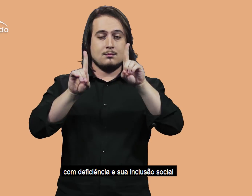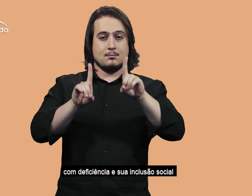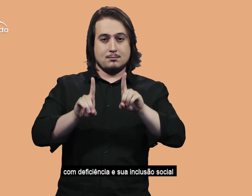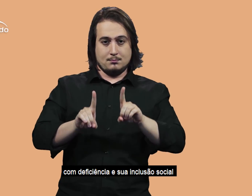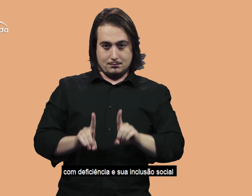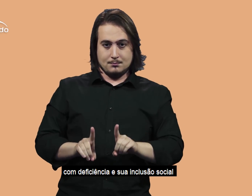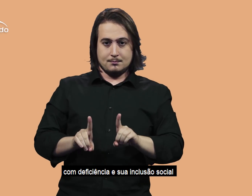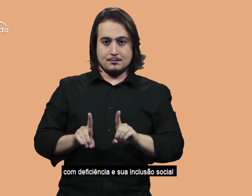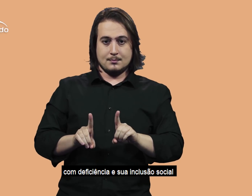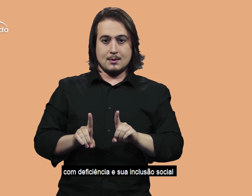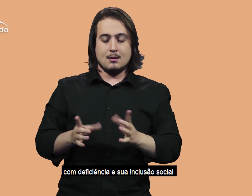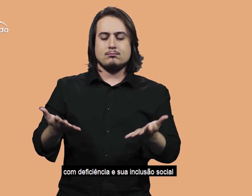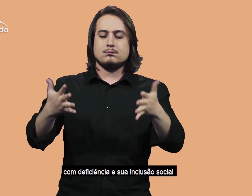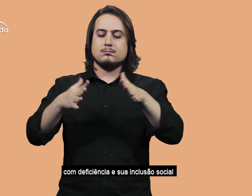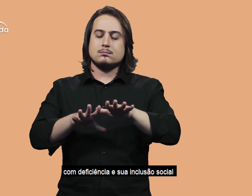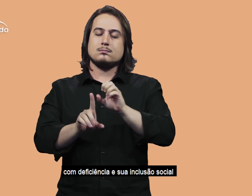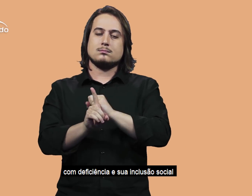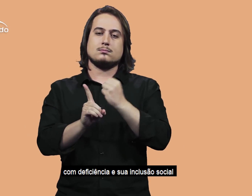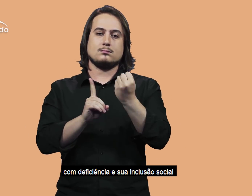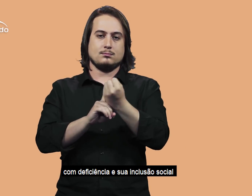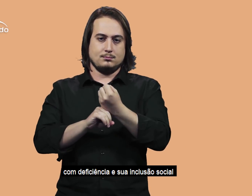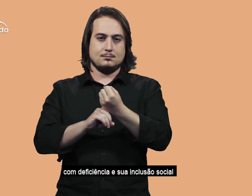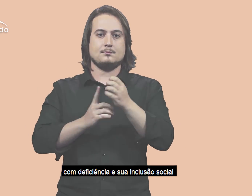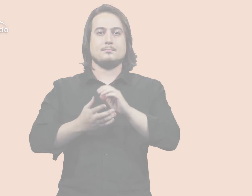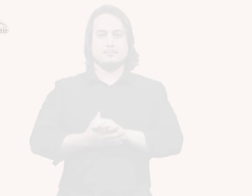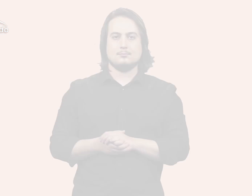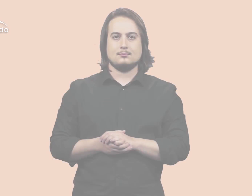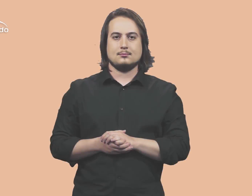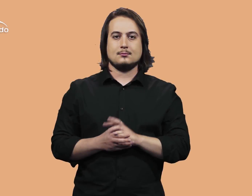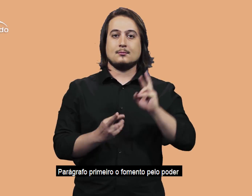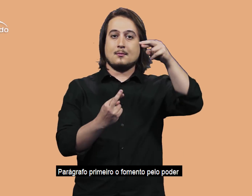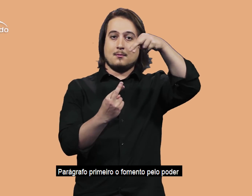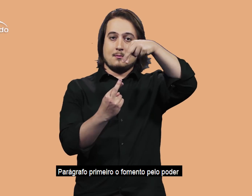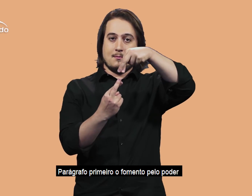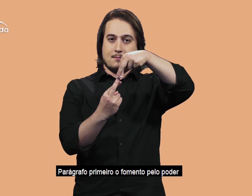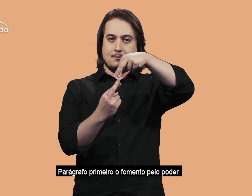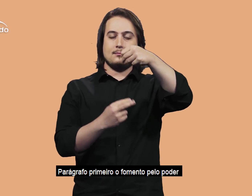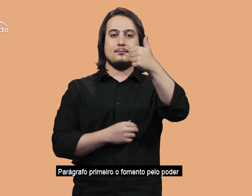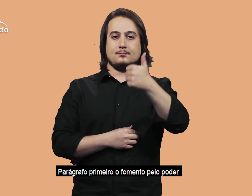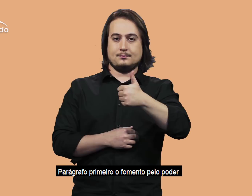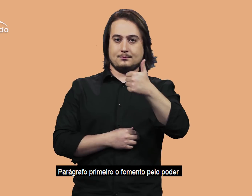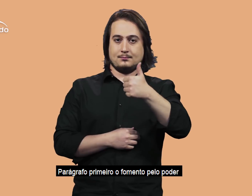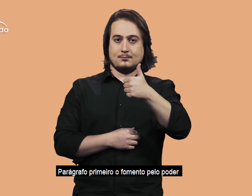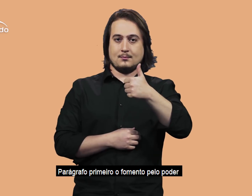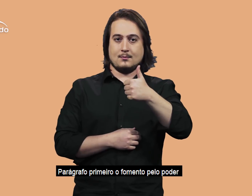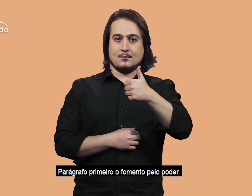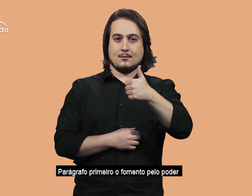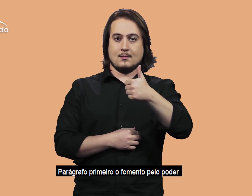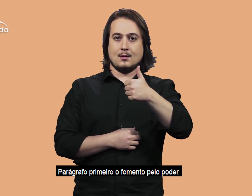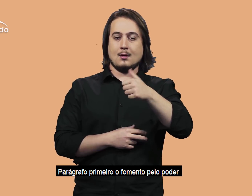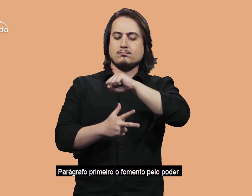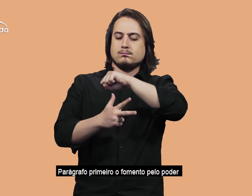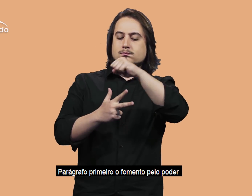e sua inclusão social parágrafo primeiro o fomento pelo poder público